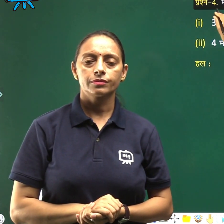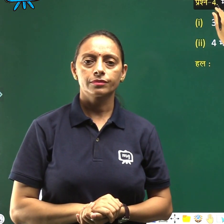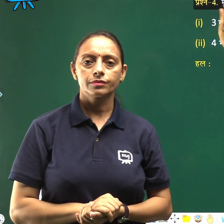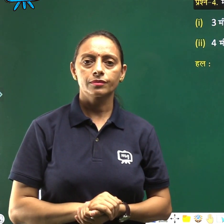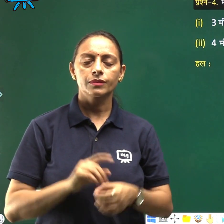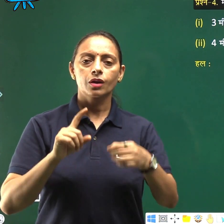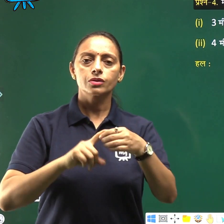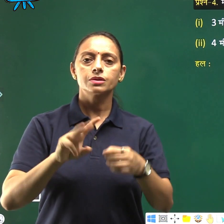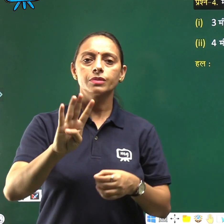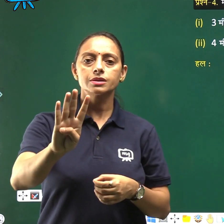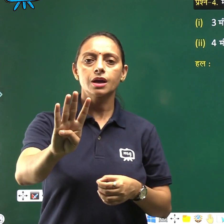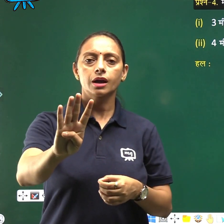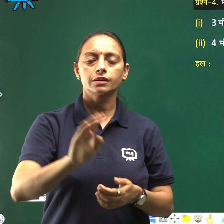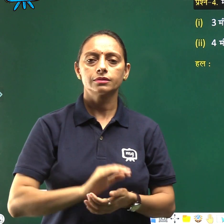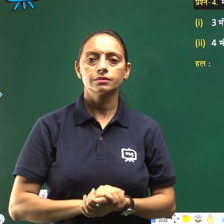प्रश्न 4,